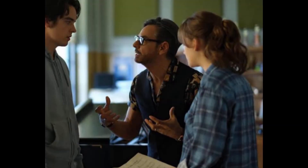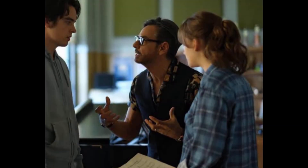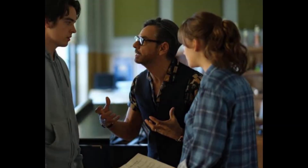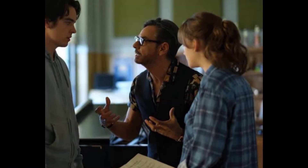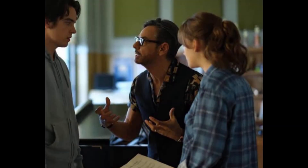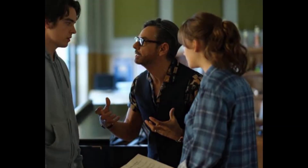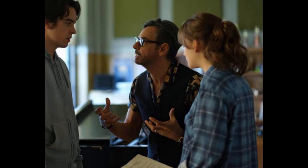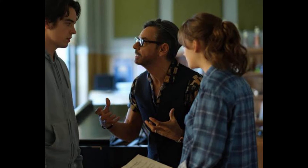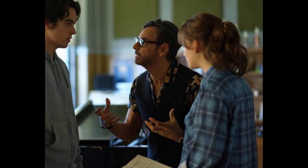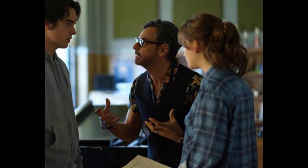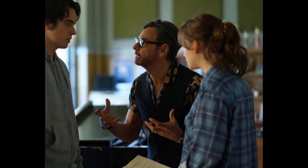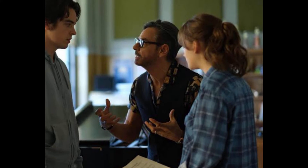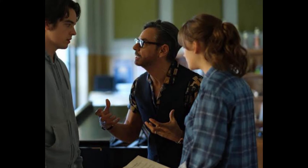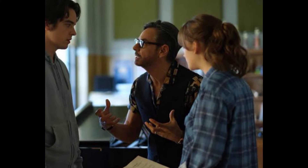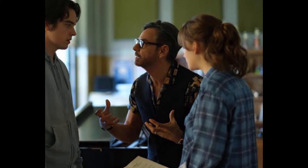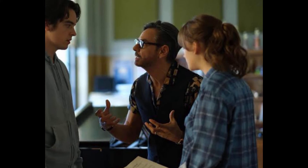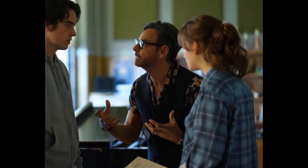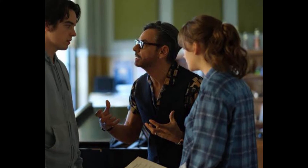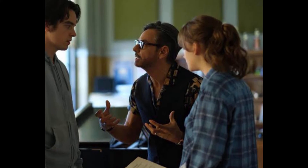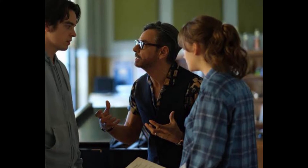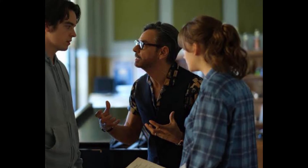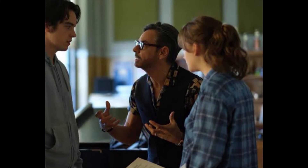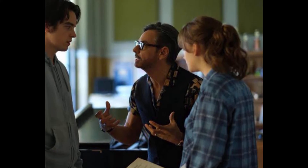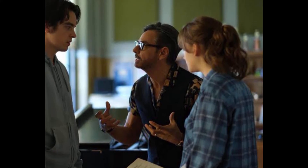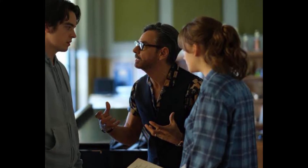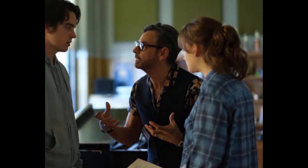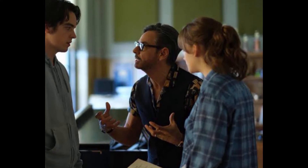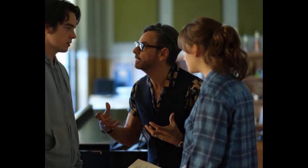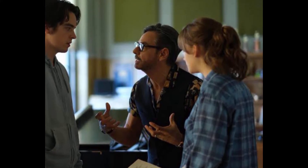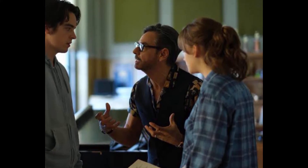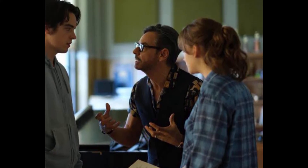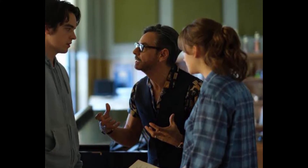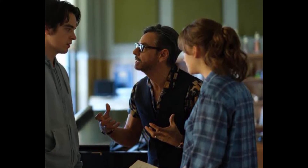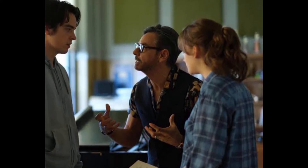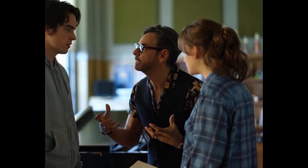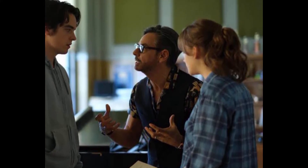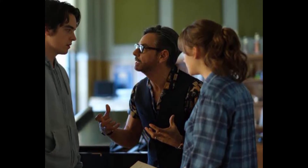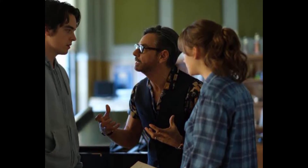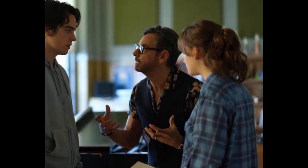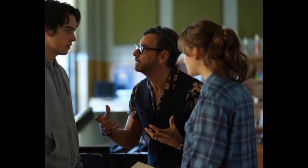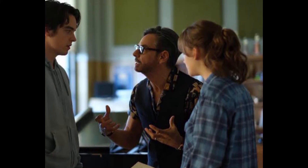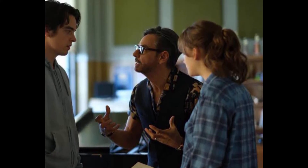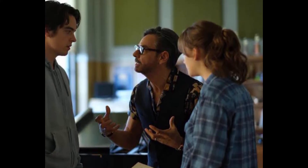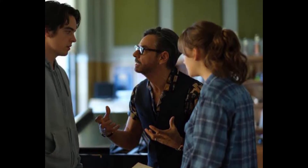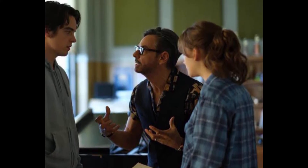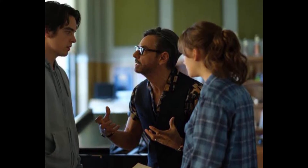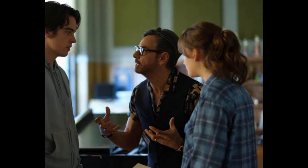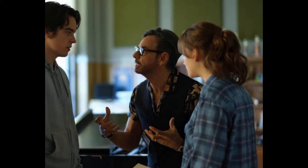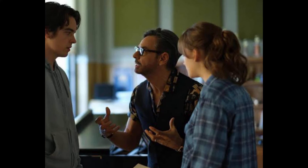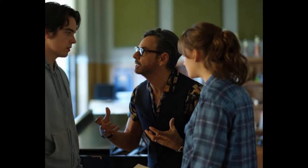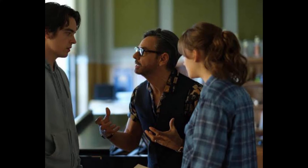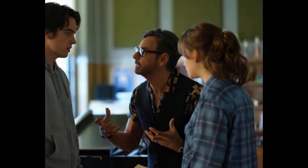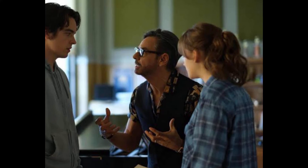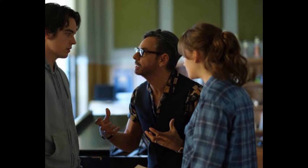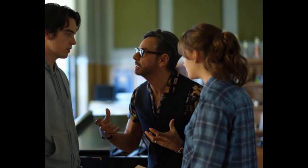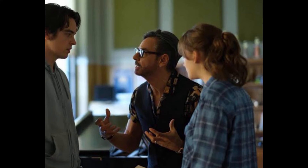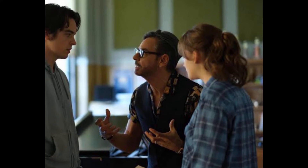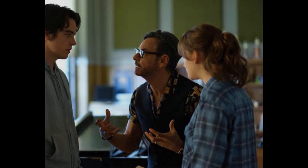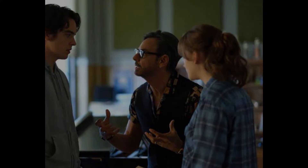estos dos mundos y el peso que siente al tener que estar siempre para su familia, sacrificando su propia vida